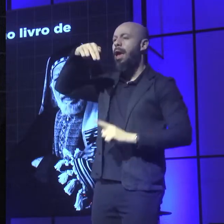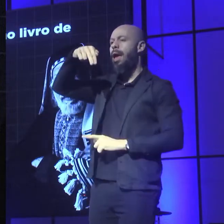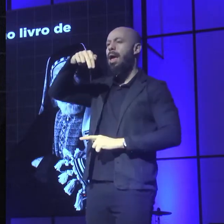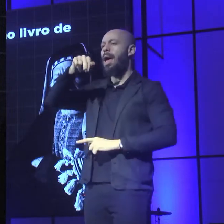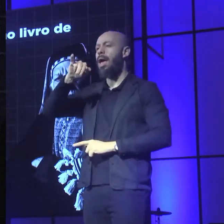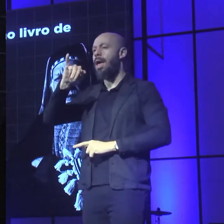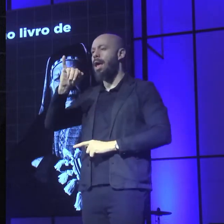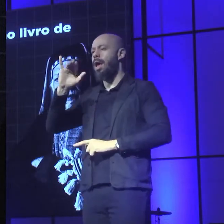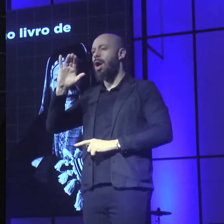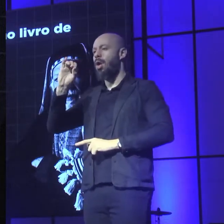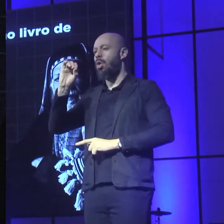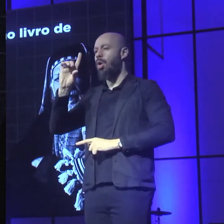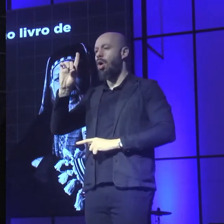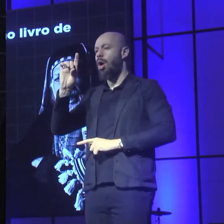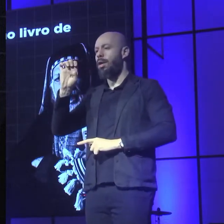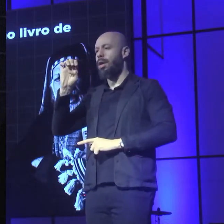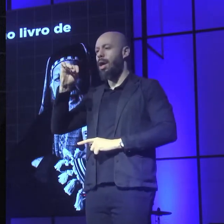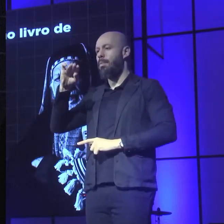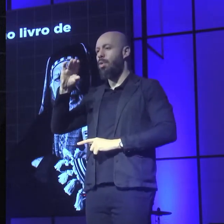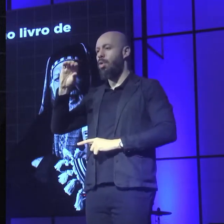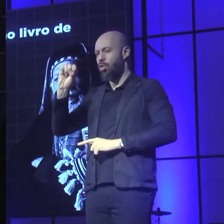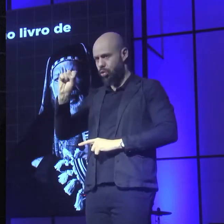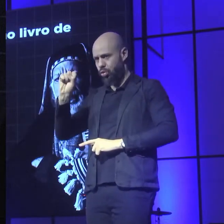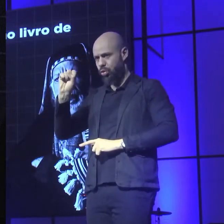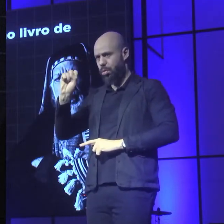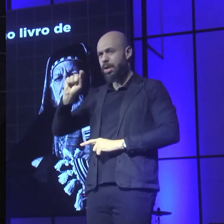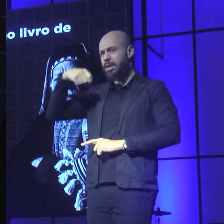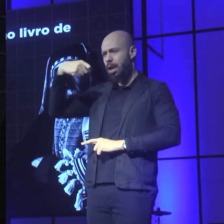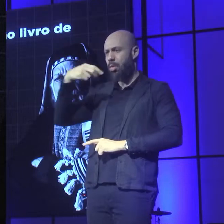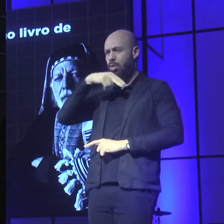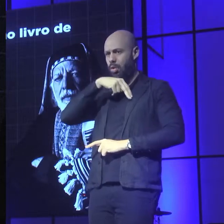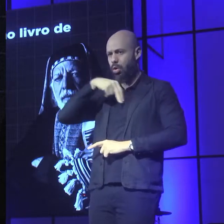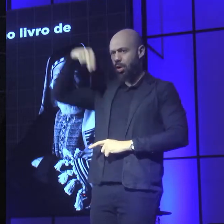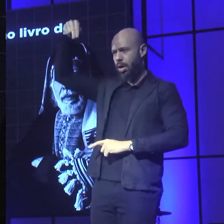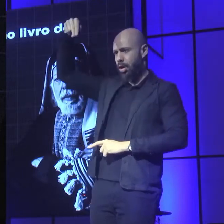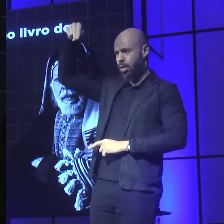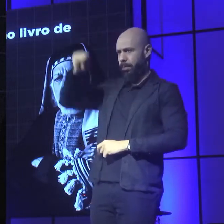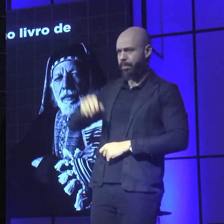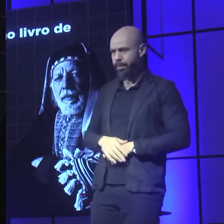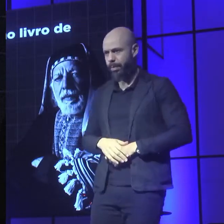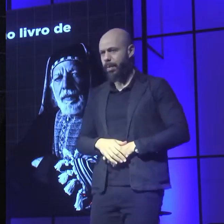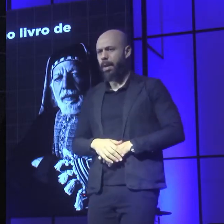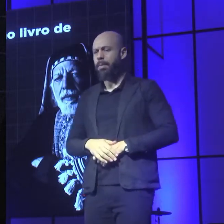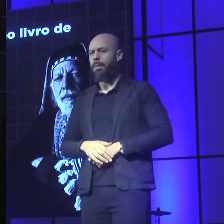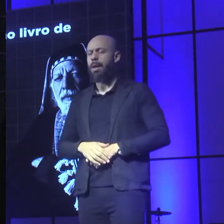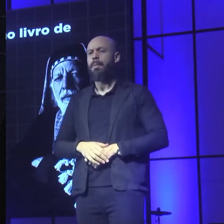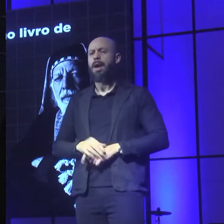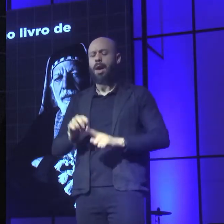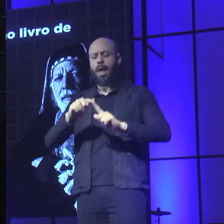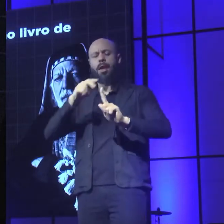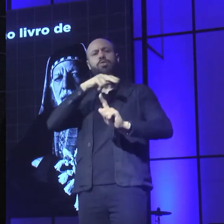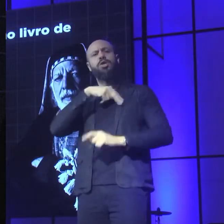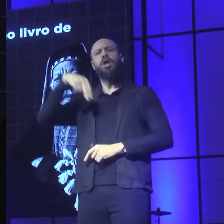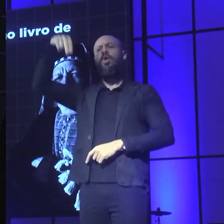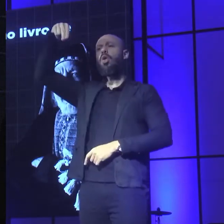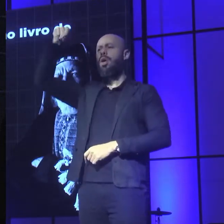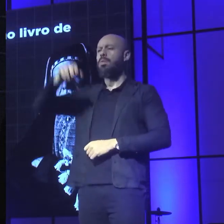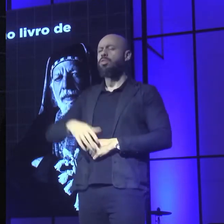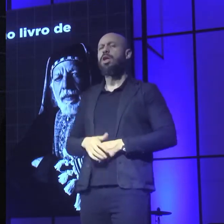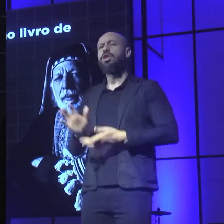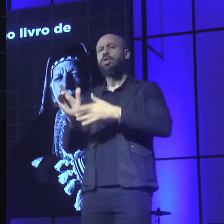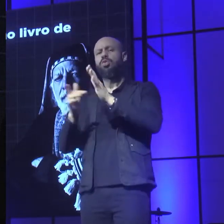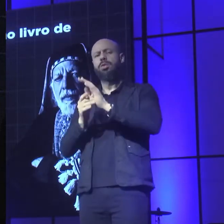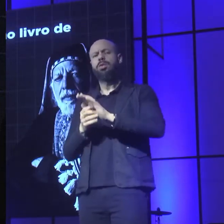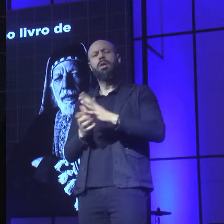seu nome é citado apenas 3 vezes no Evangelho de João. E segundo os estudiosos, os